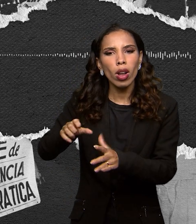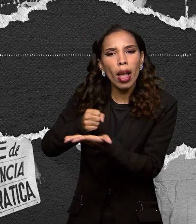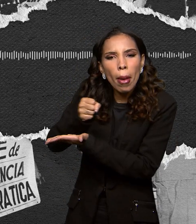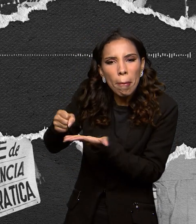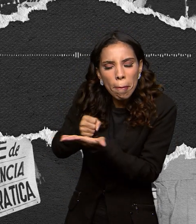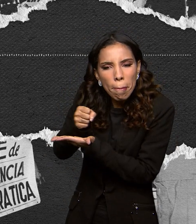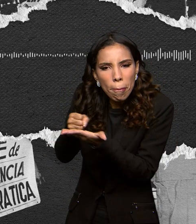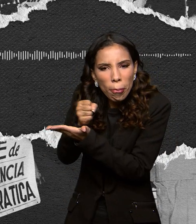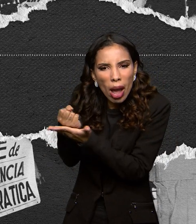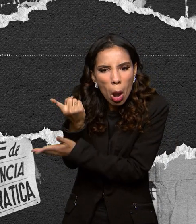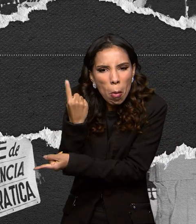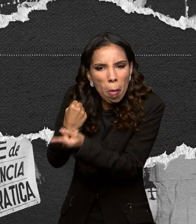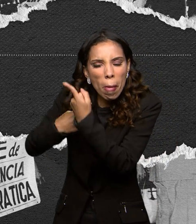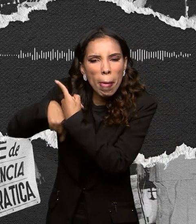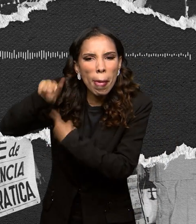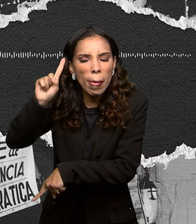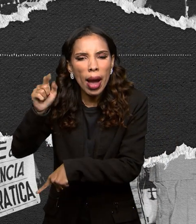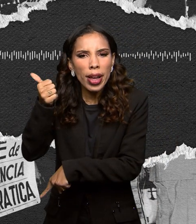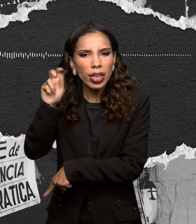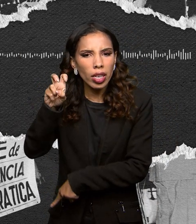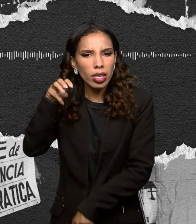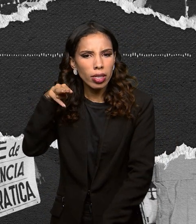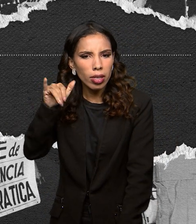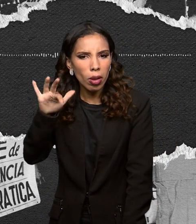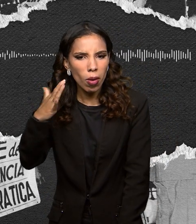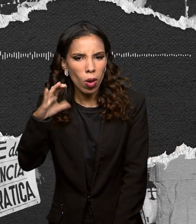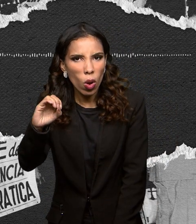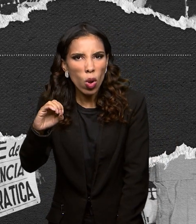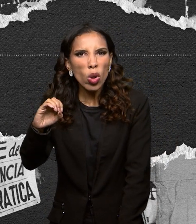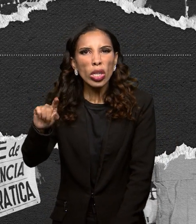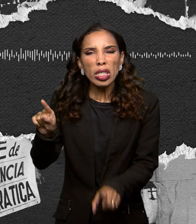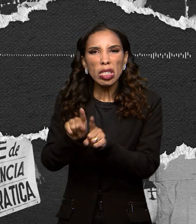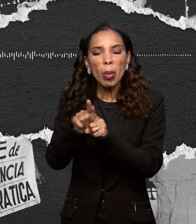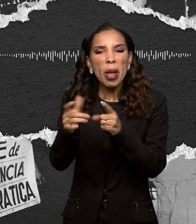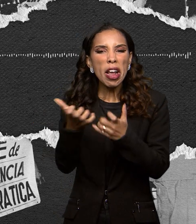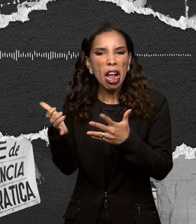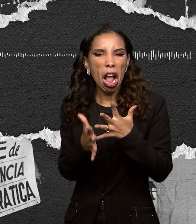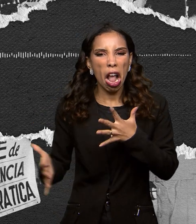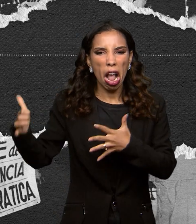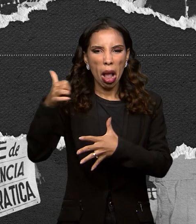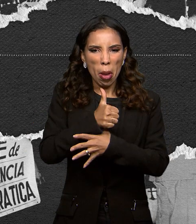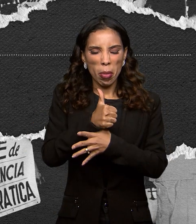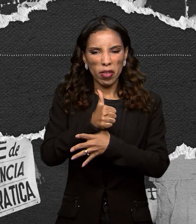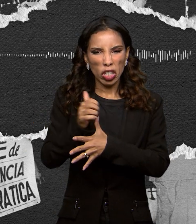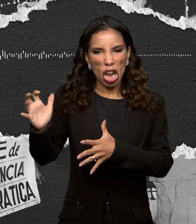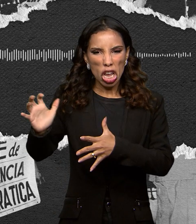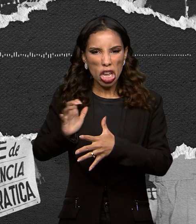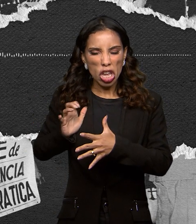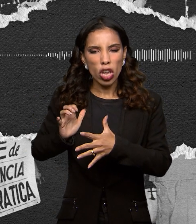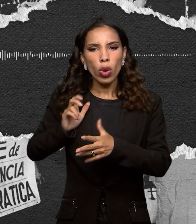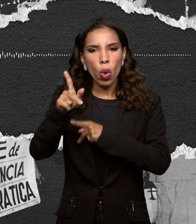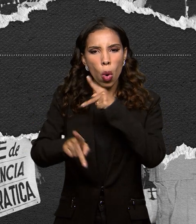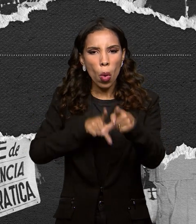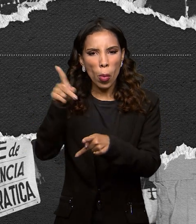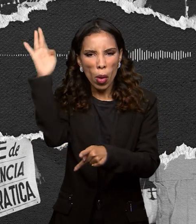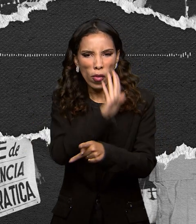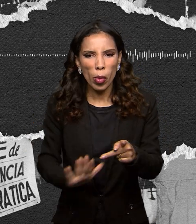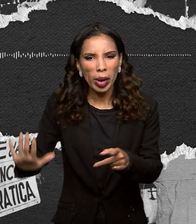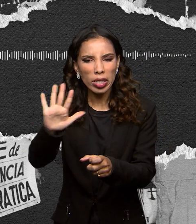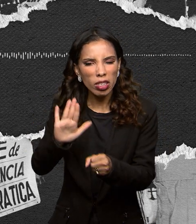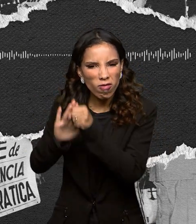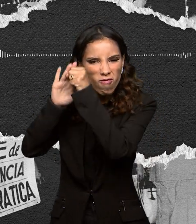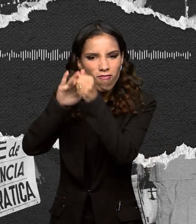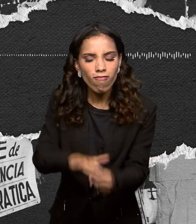mensagem presidencial de 15 de março, para manter odiosos privilégios contra o povo brasileiro. Em vários estados,